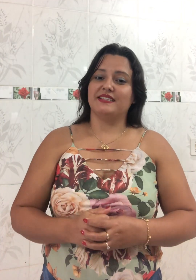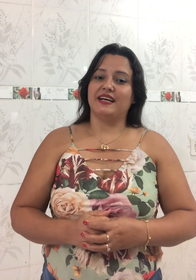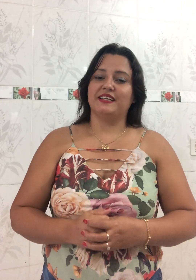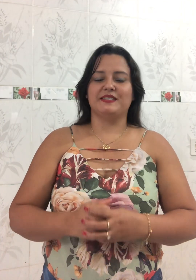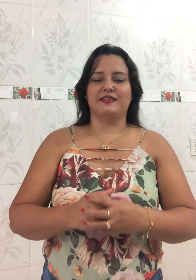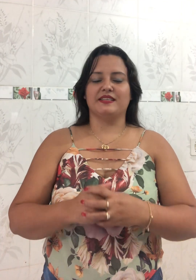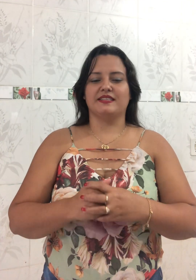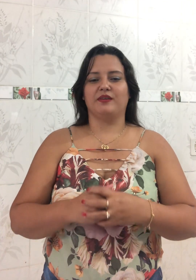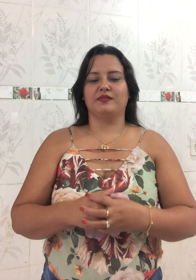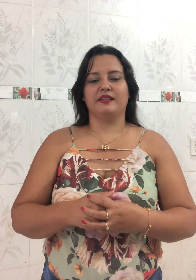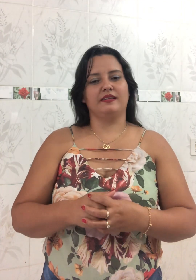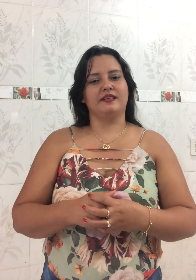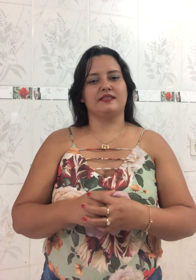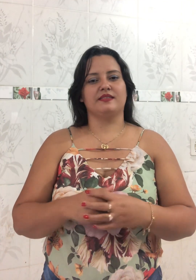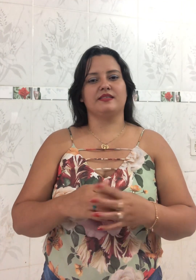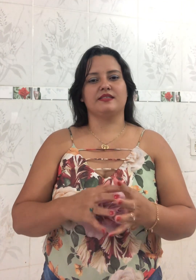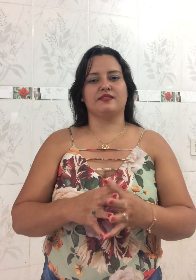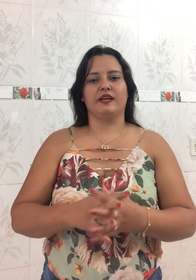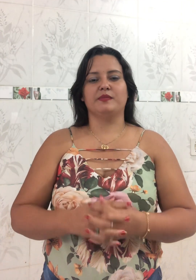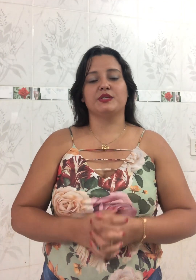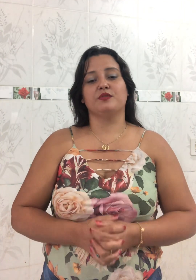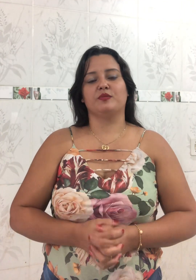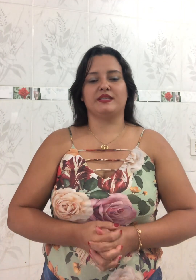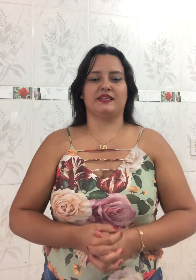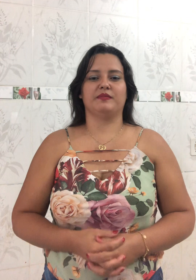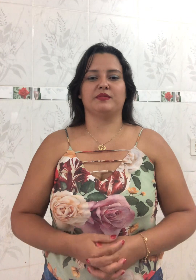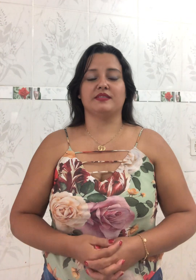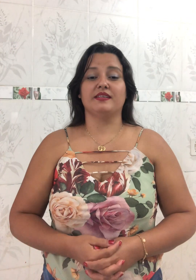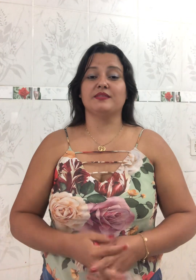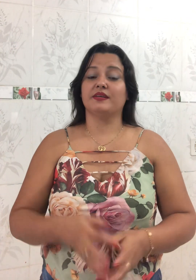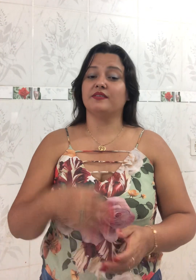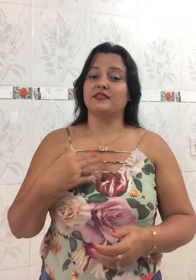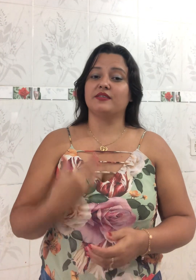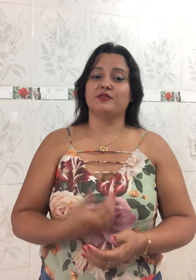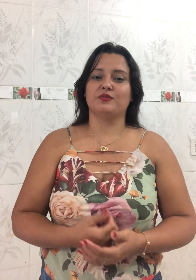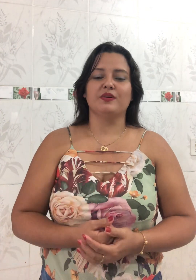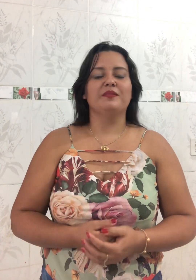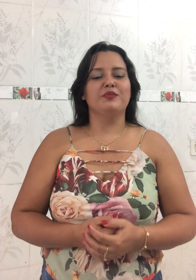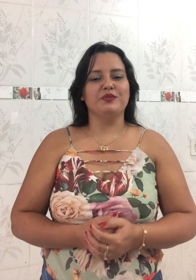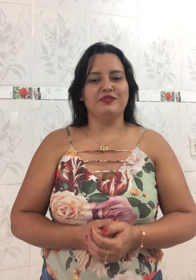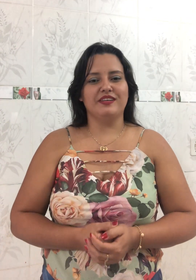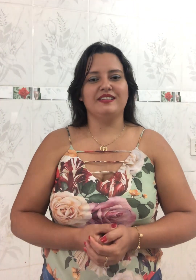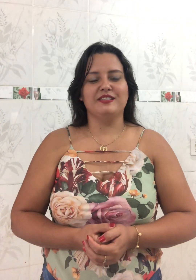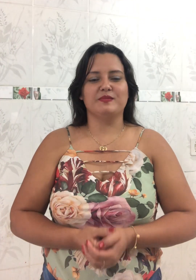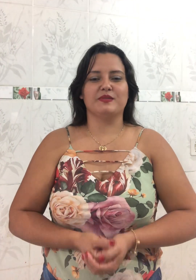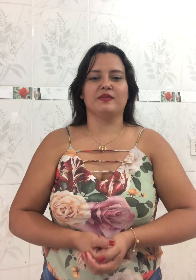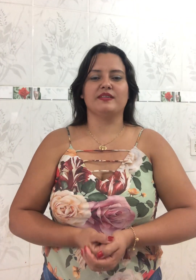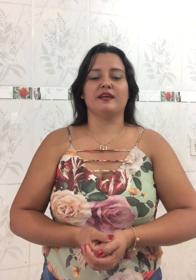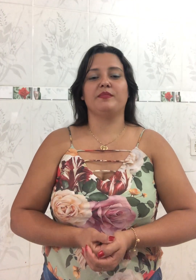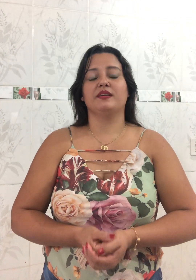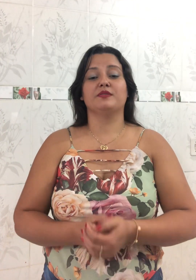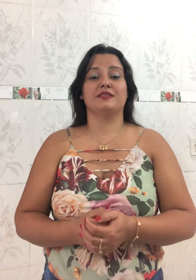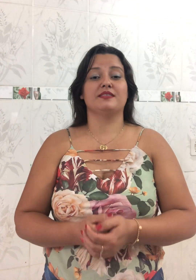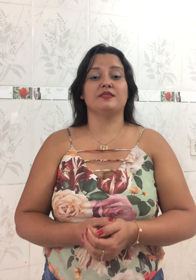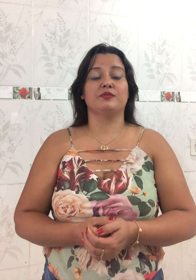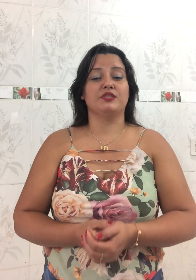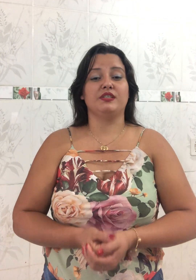nada, dessa aula, desses verbos que eu vou apresentar para vocês, eu quero dizer que eu estou muito feliz, pessoal, em saber que vocês estão curtindo,